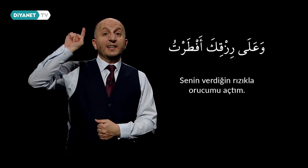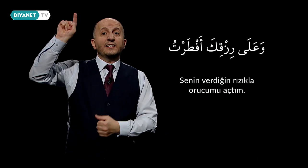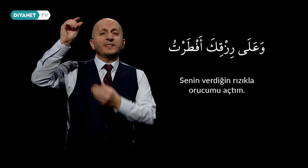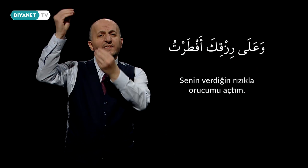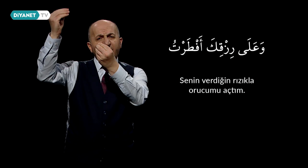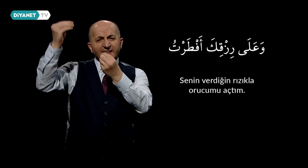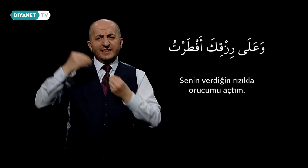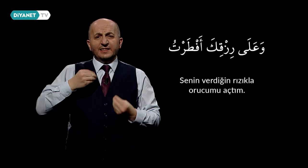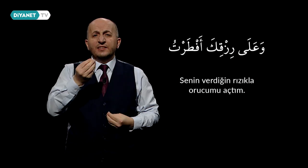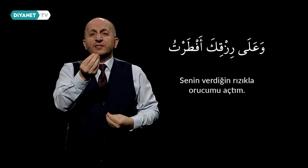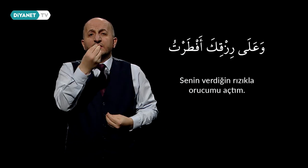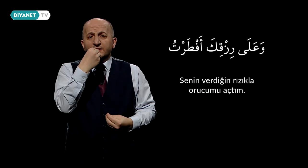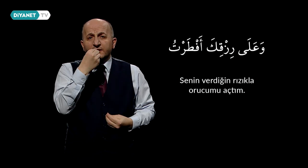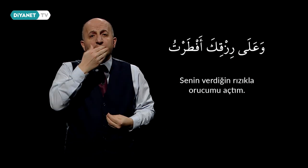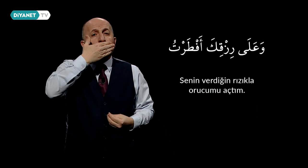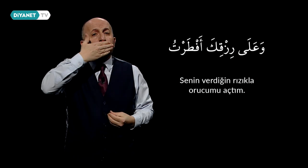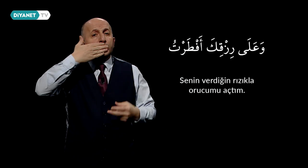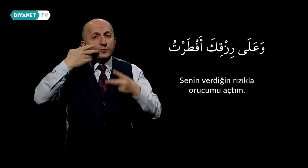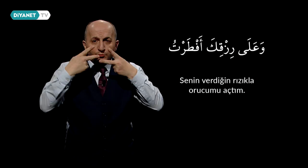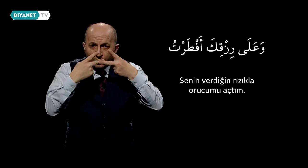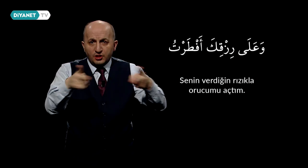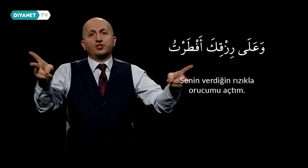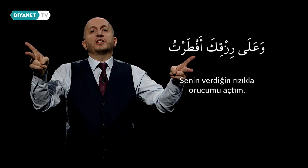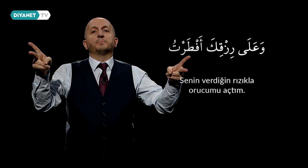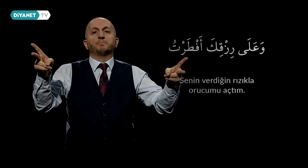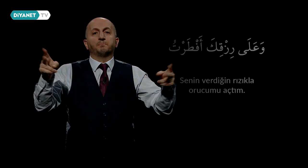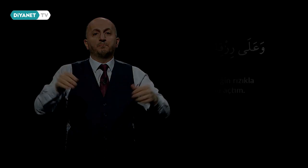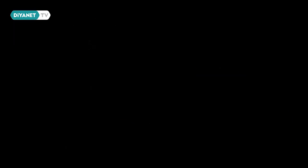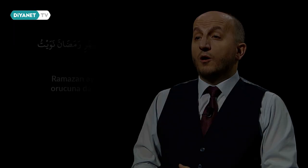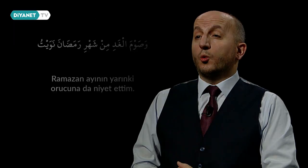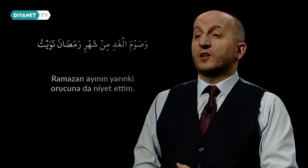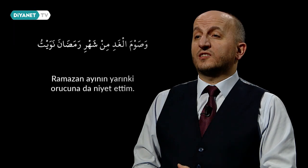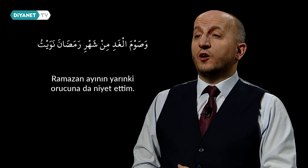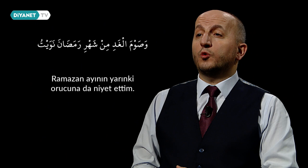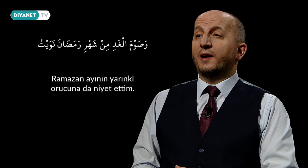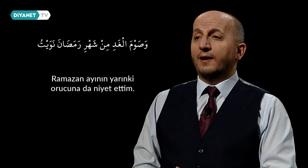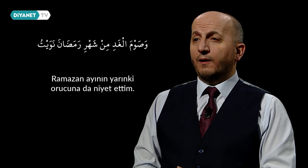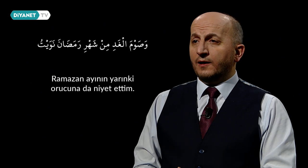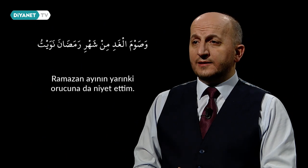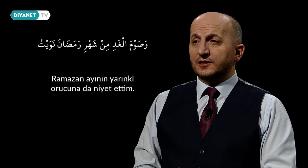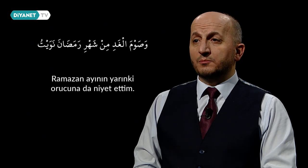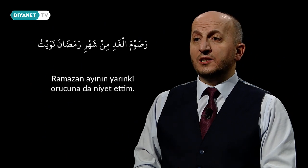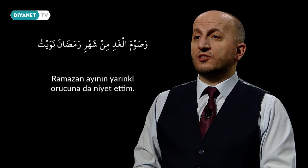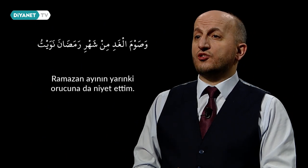Senin verdiğin rızıkla orucumu açtım. Ve savmel gadi min